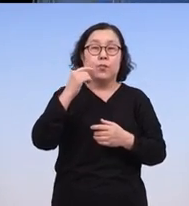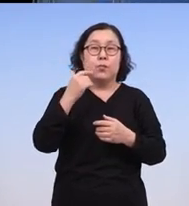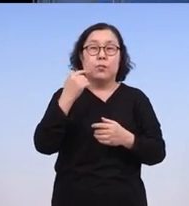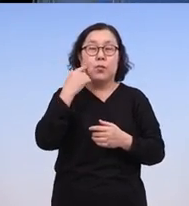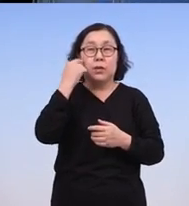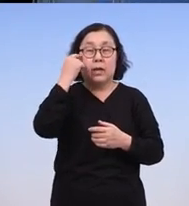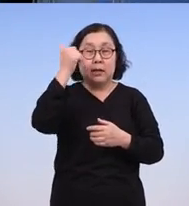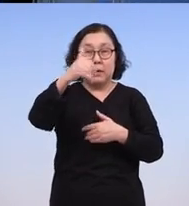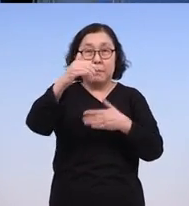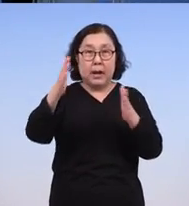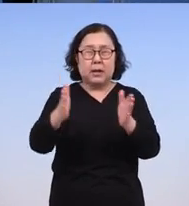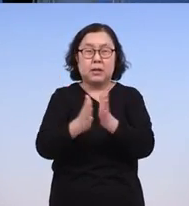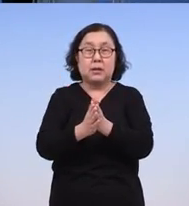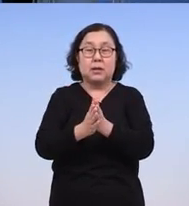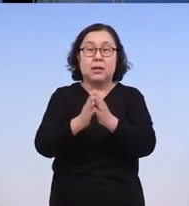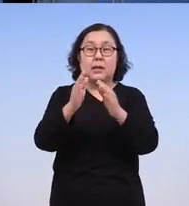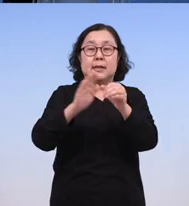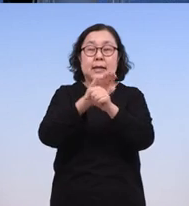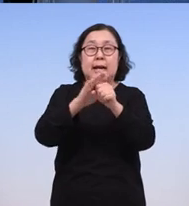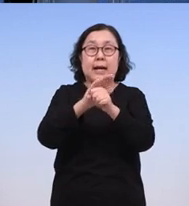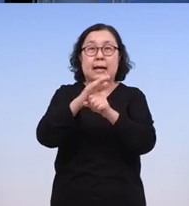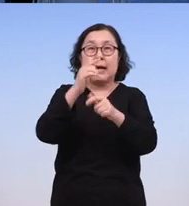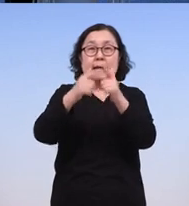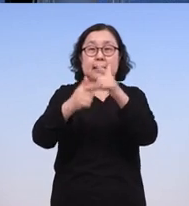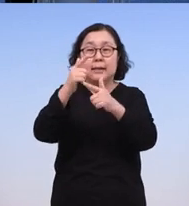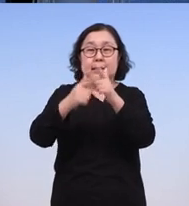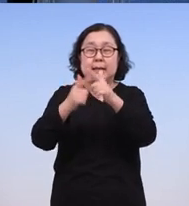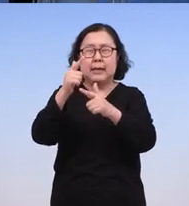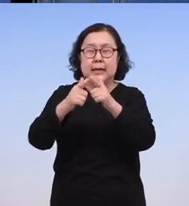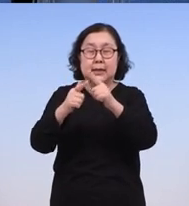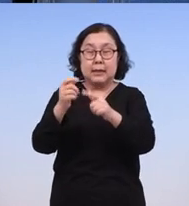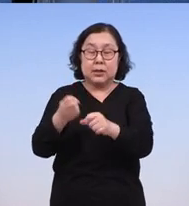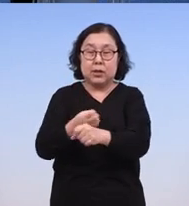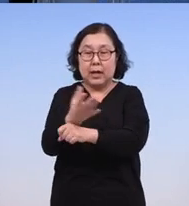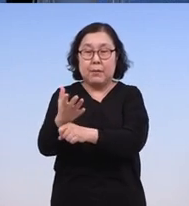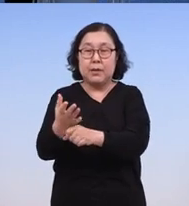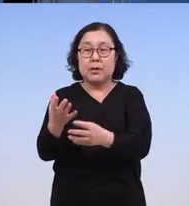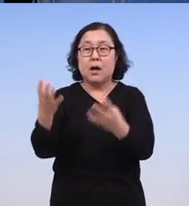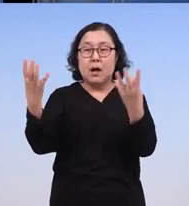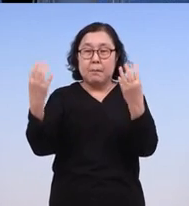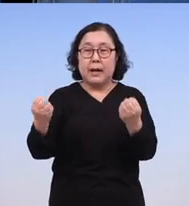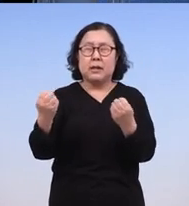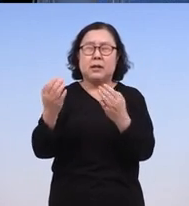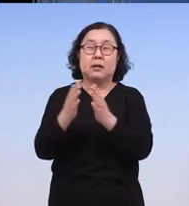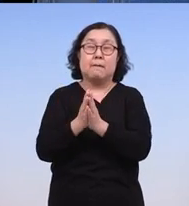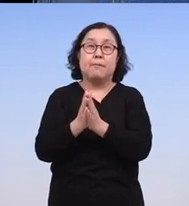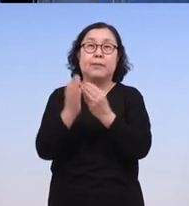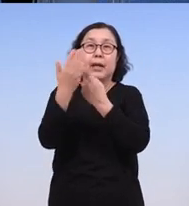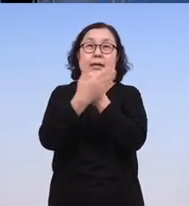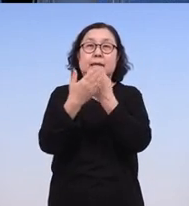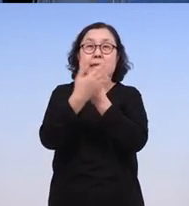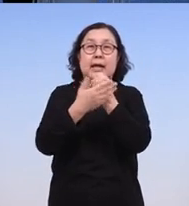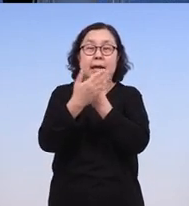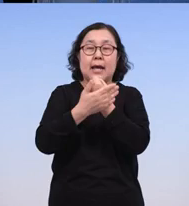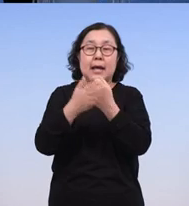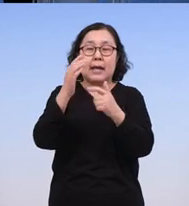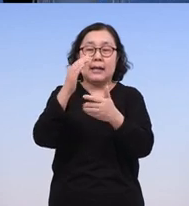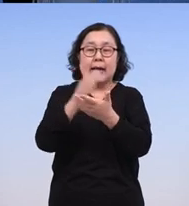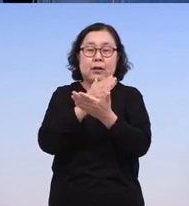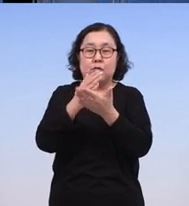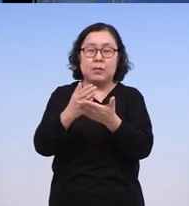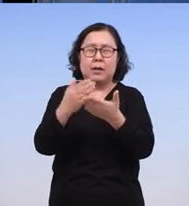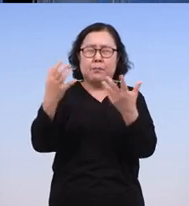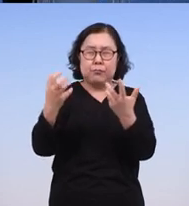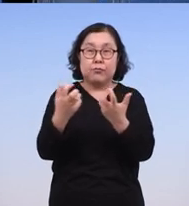교역자실 안에는 사랑의 트리 전달을 하면서 받은 은혜의 감동 나눔이 풍성합니다. 처음부터 끝까지